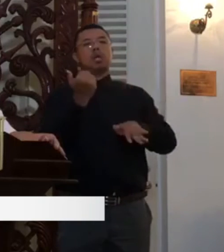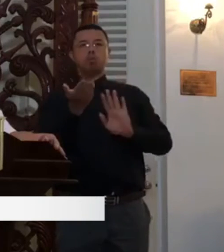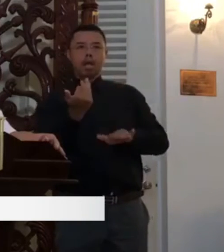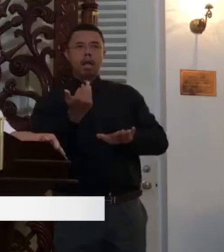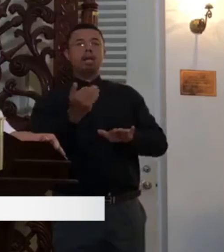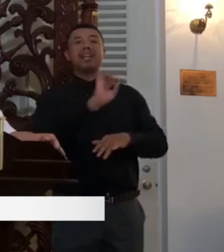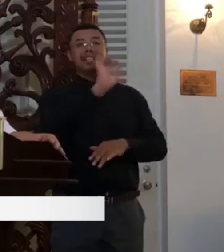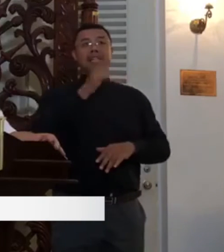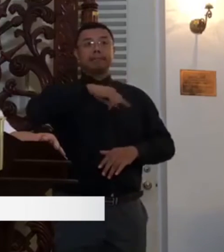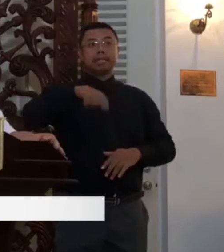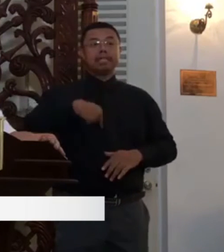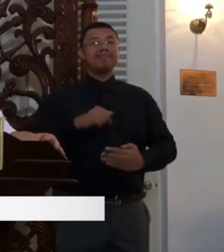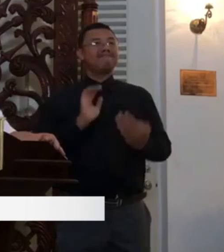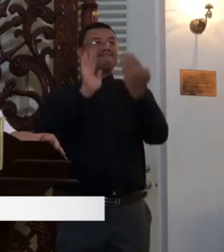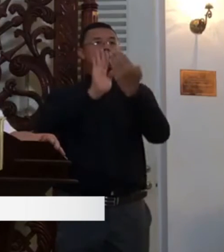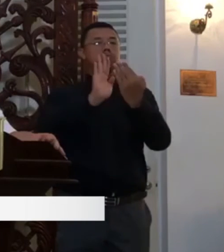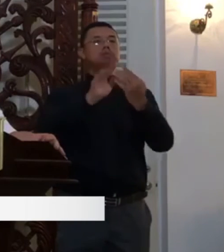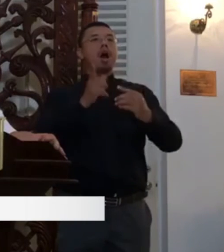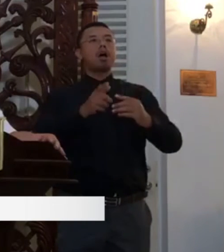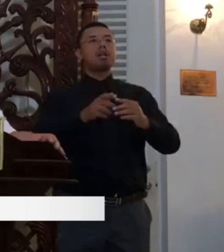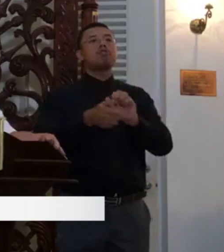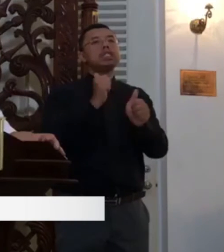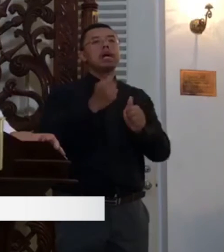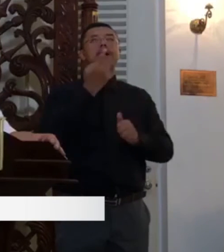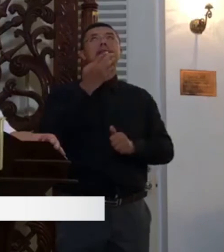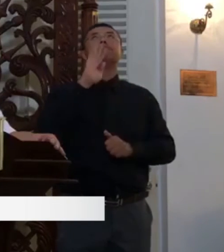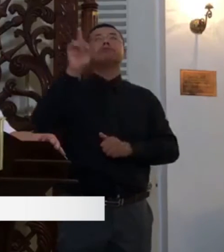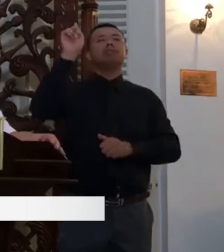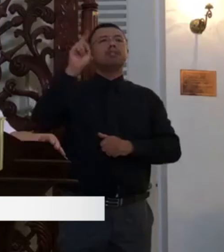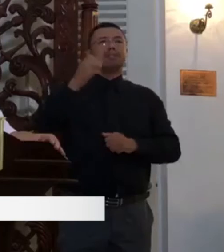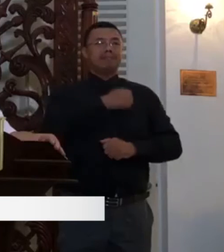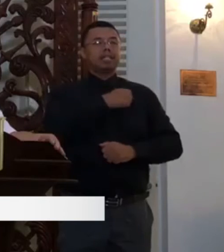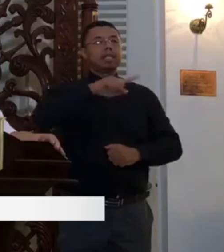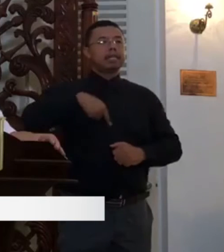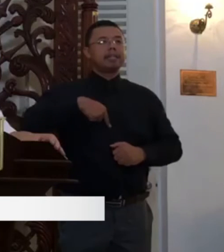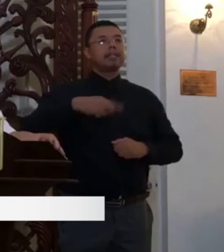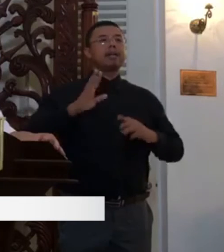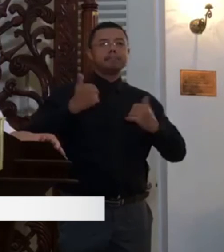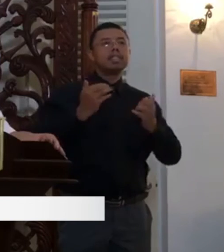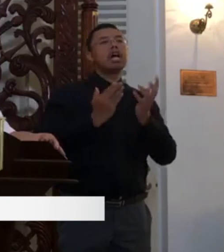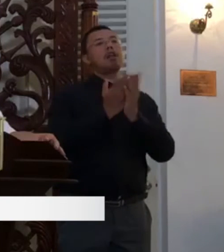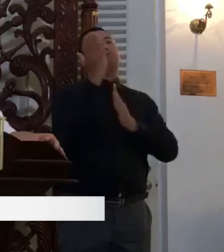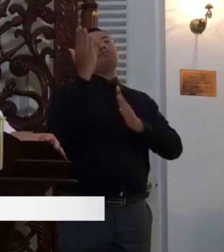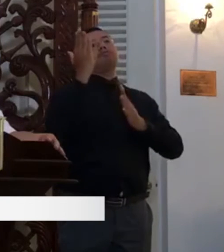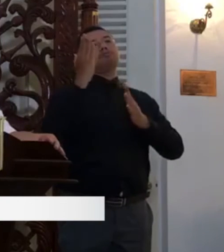Dan setiap kita menghadapi ujian, alhamdulillah bangsa kita selalu bisa